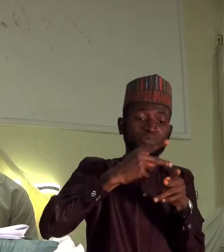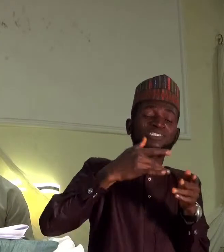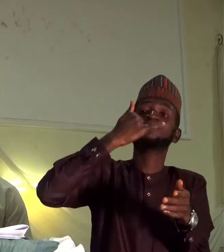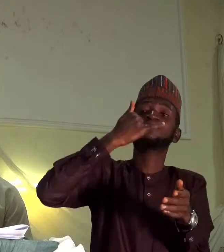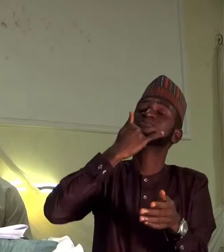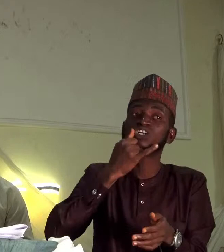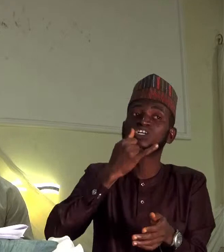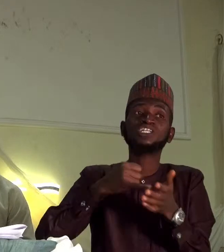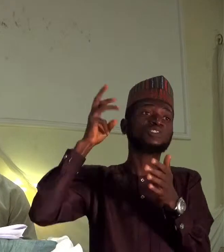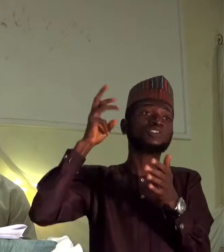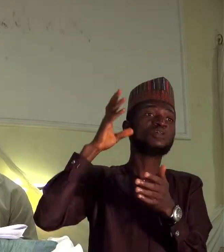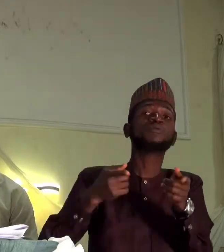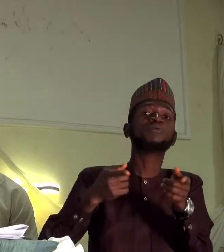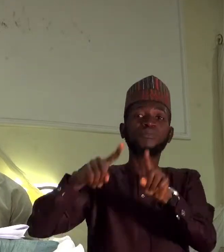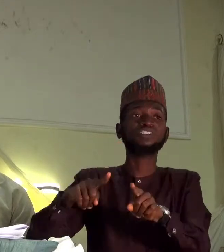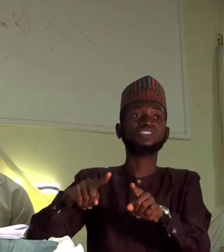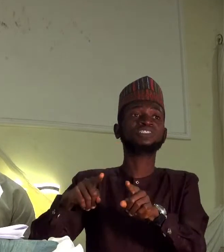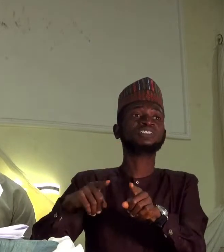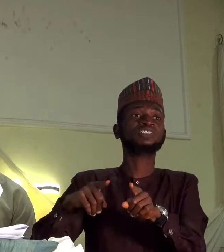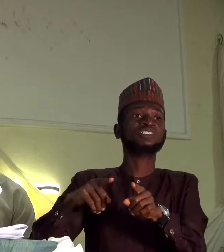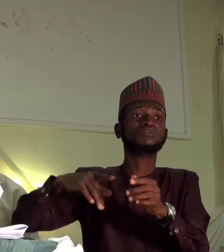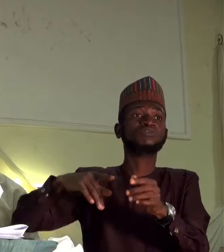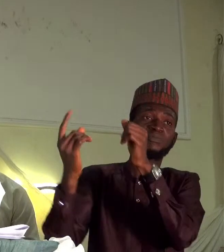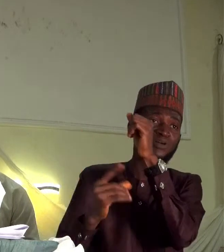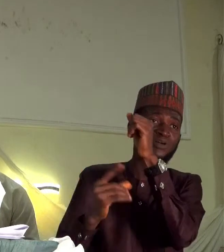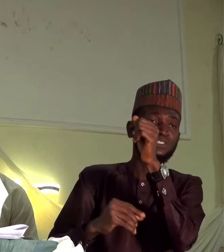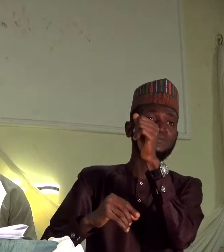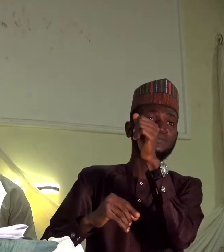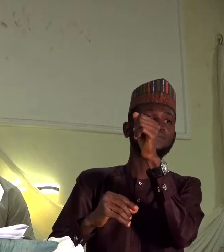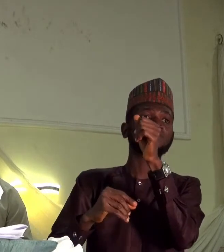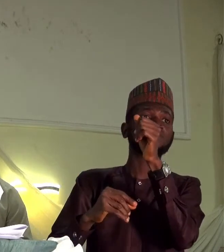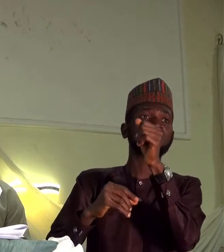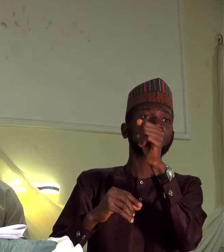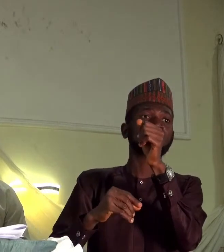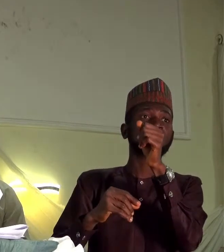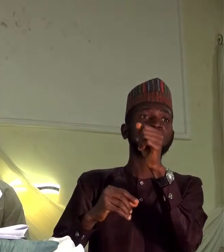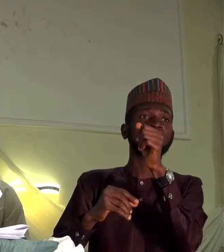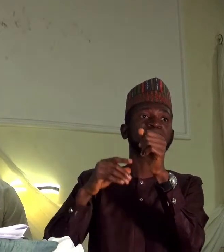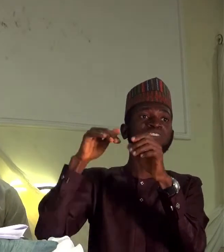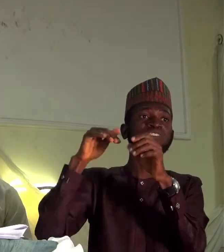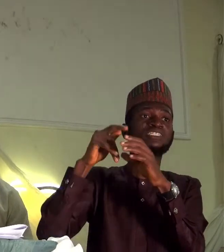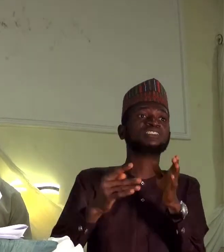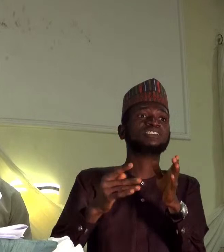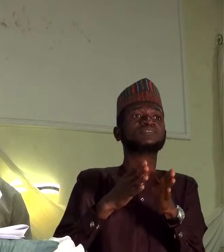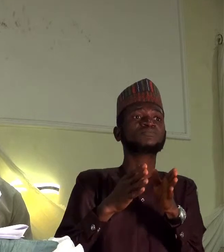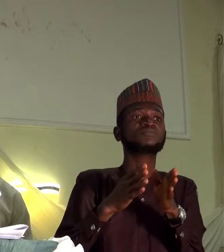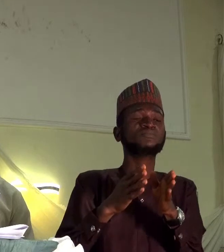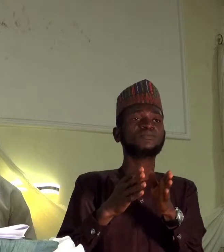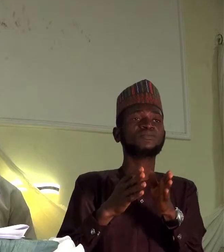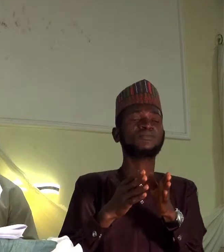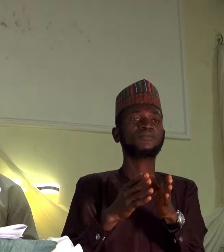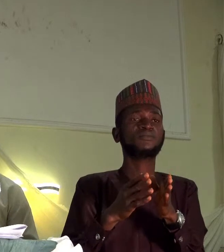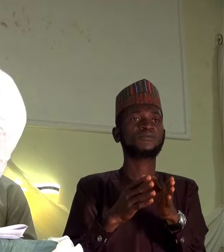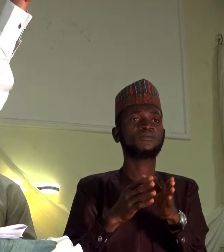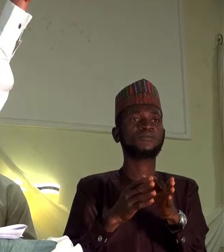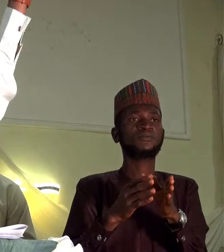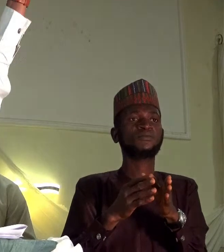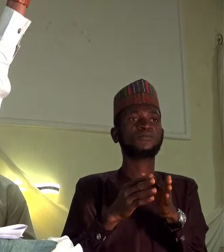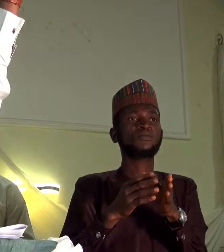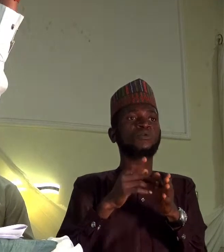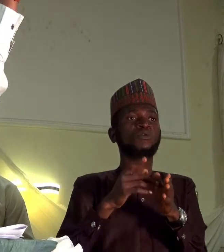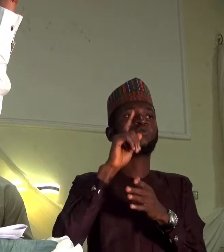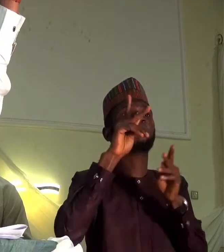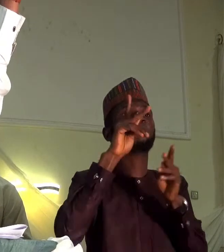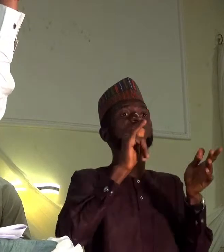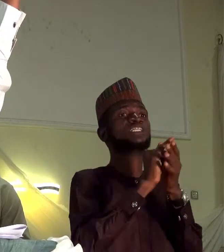tí ìjọba bá ti gidi ẹ̀dọ́ mà èmi ìfẹ́ dákọ ní public space báyìí pẹ̀tẹ́jẹ́ ń dákọ tòní ẹ̀yin náà mẹ́ntí ẹ mú ní UK njó